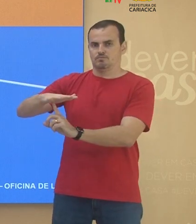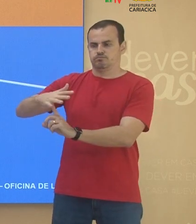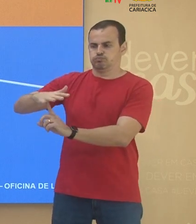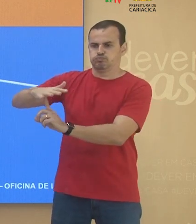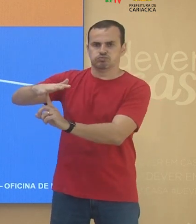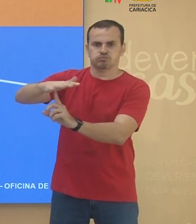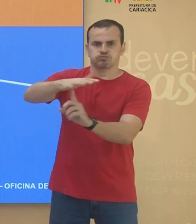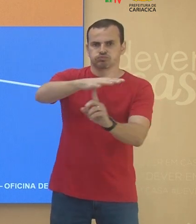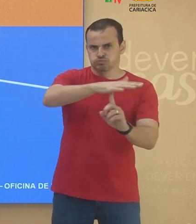Helicóptero.